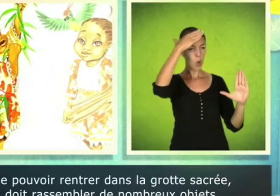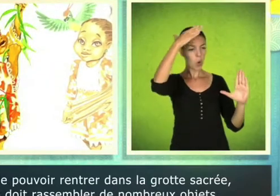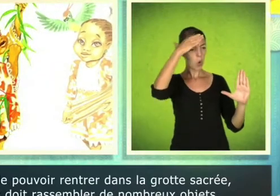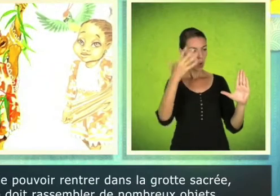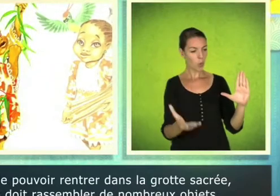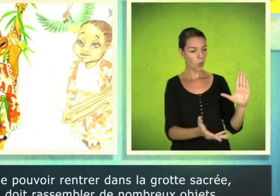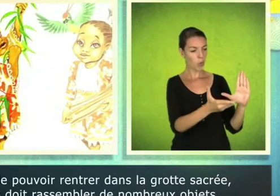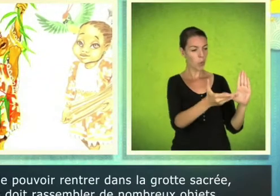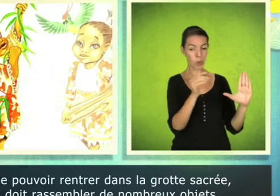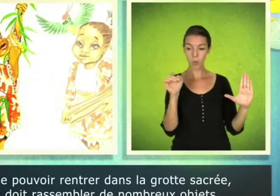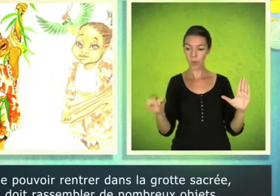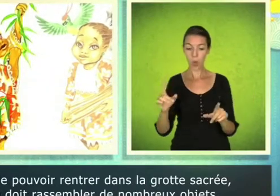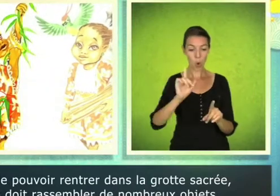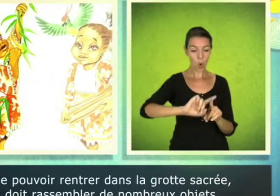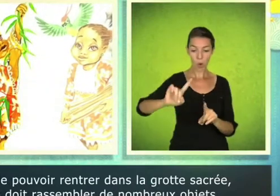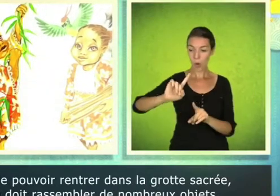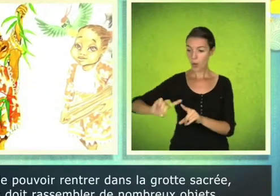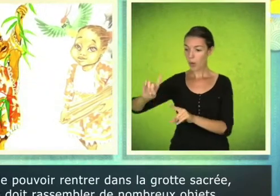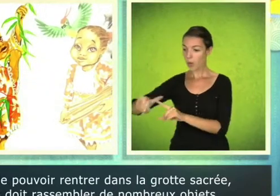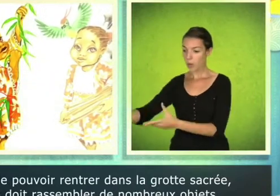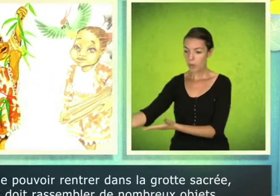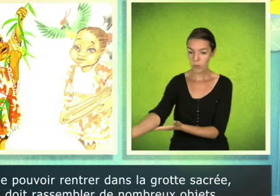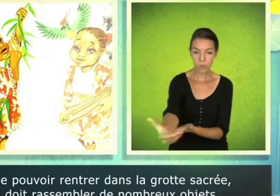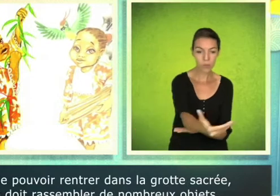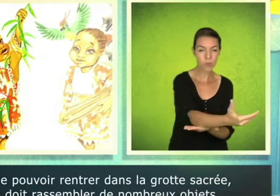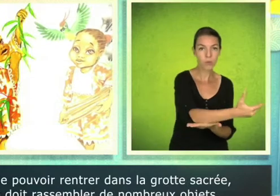sacrée, Nana Coco doit rassembler de nombreux objets.